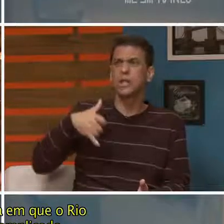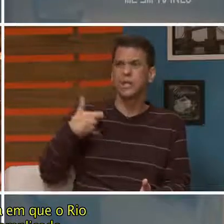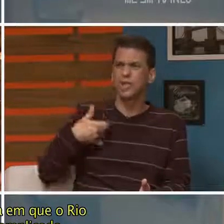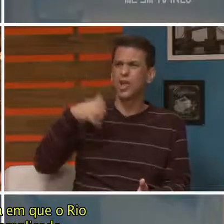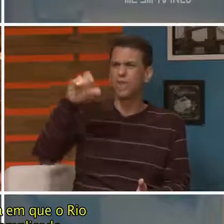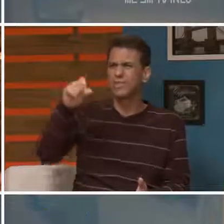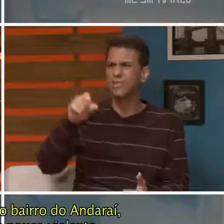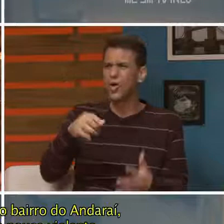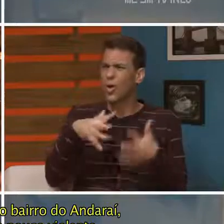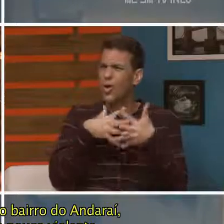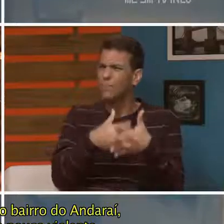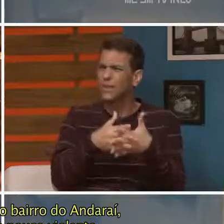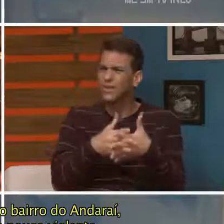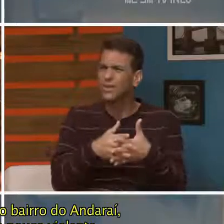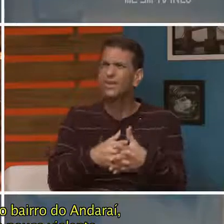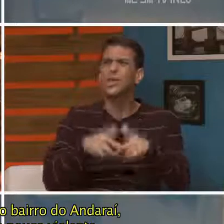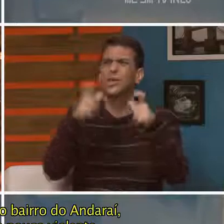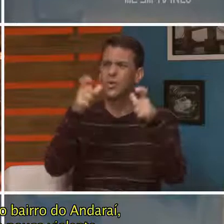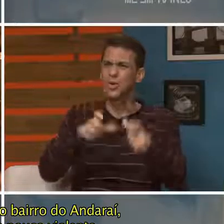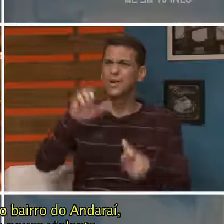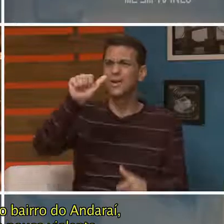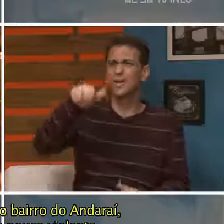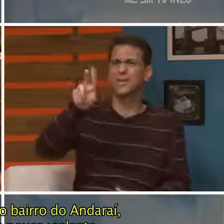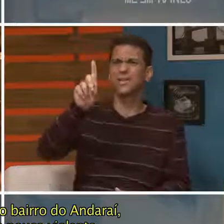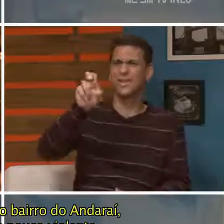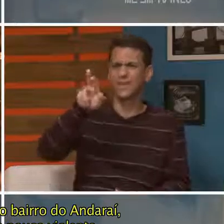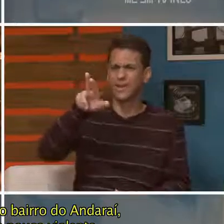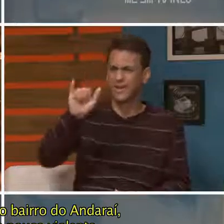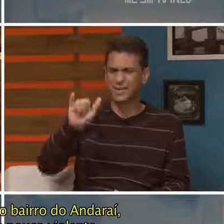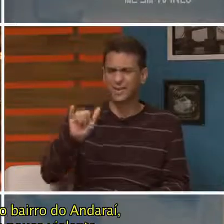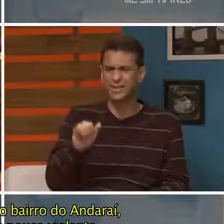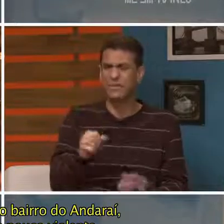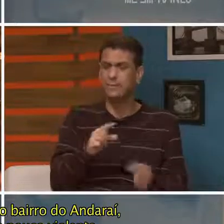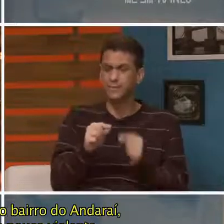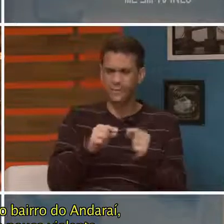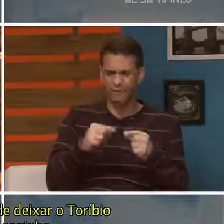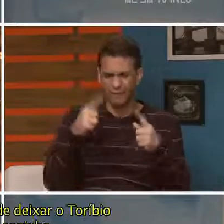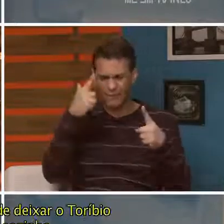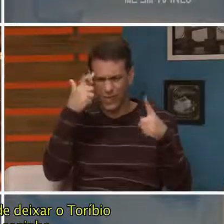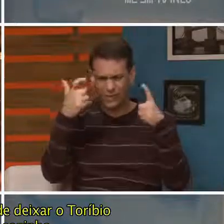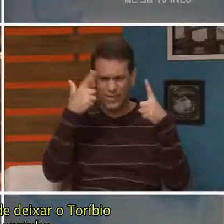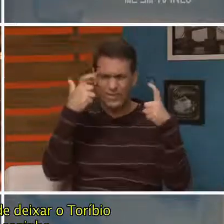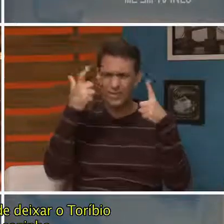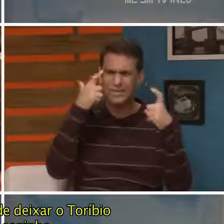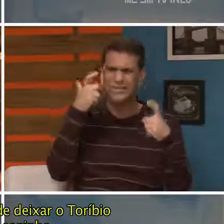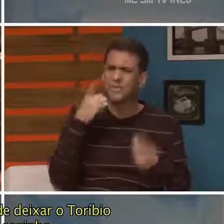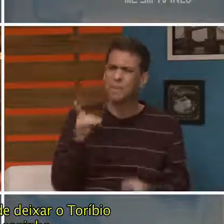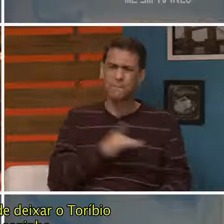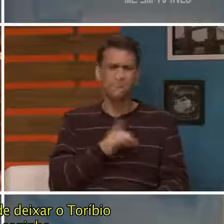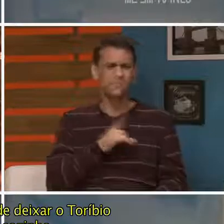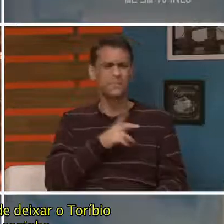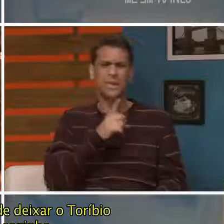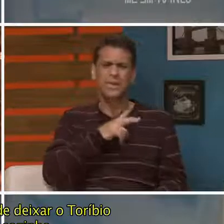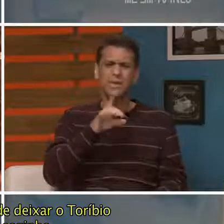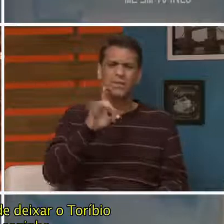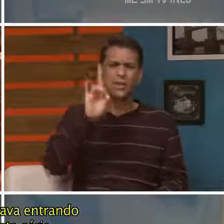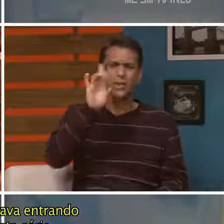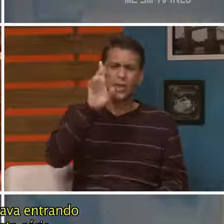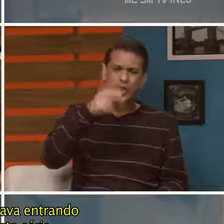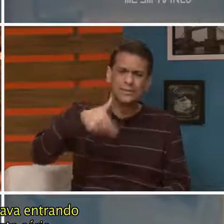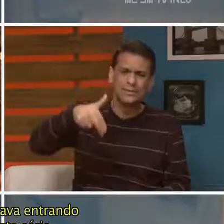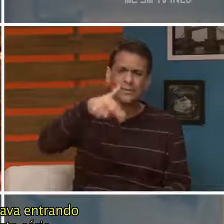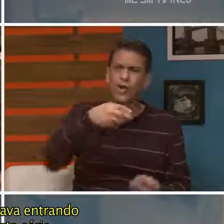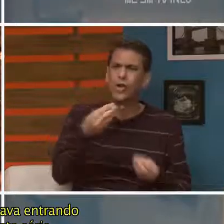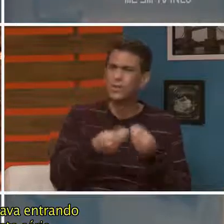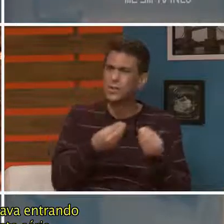estava complicado, a gente morava no bairro do Andaraí, que estava um pouco violento, eu tinha medo de deixar o Toríbio andar sozinho,